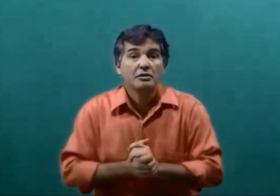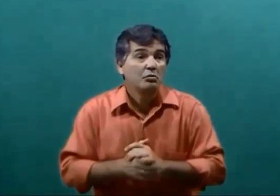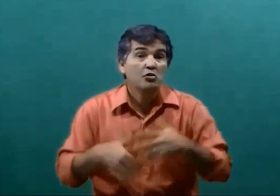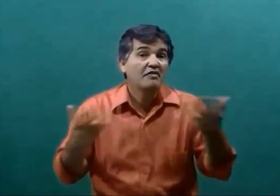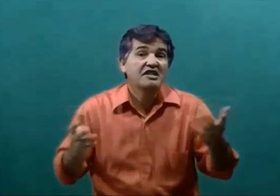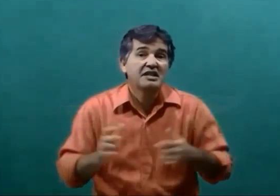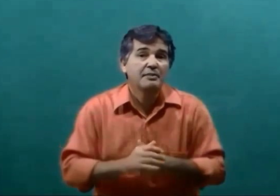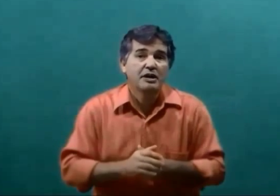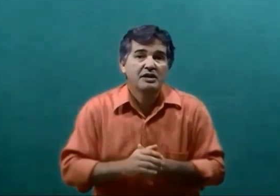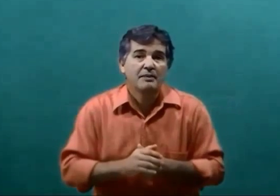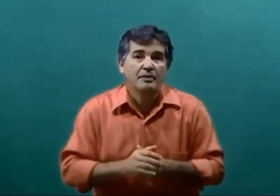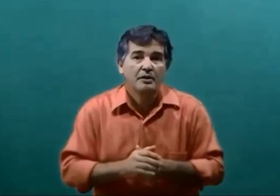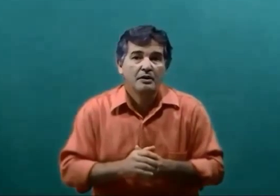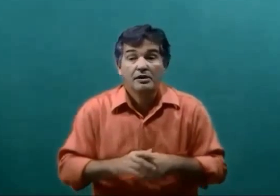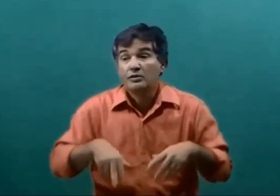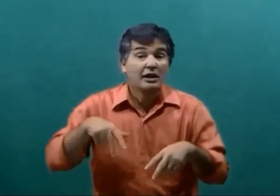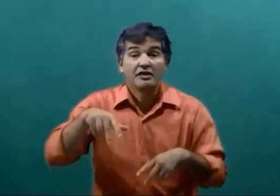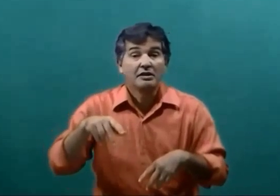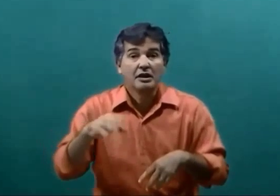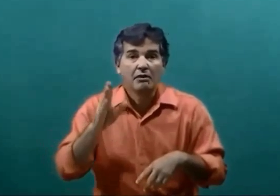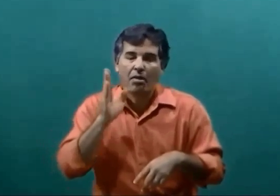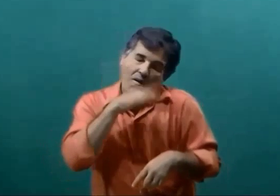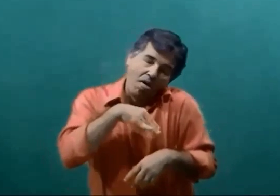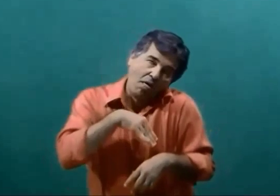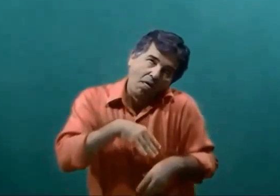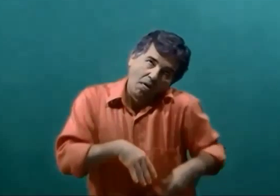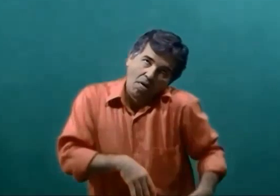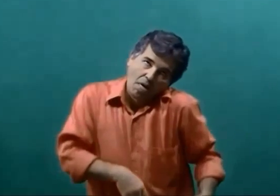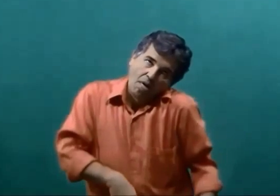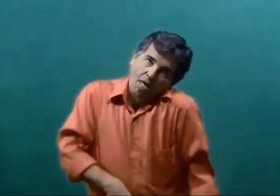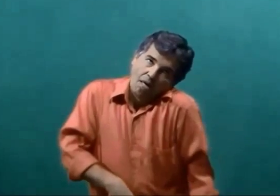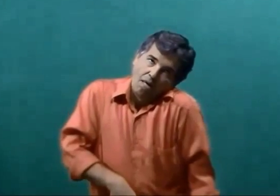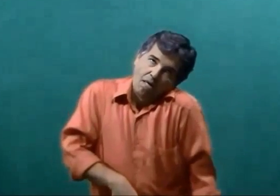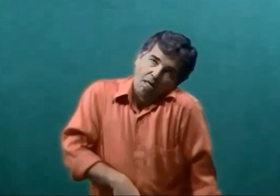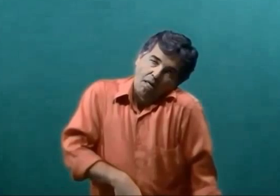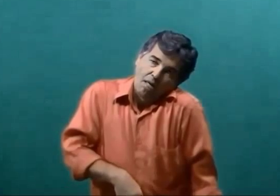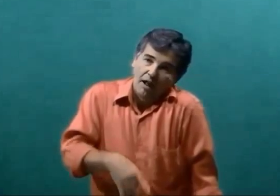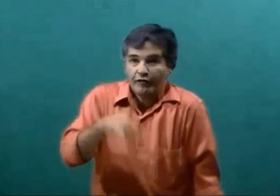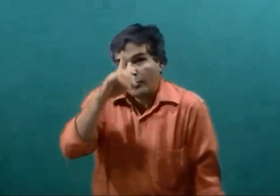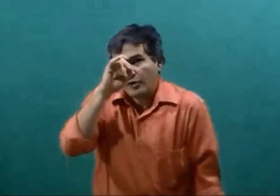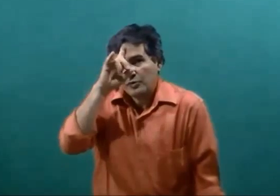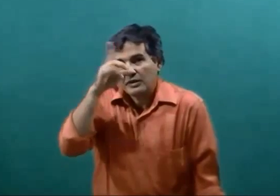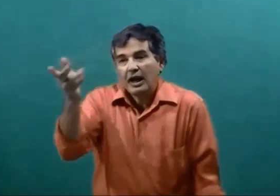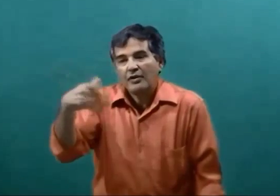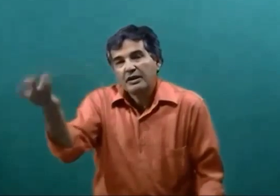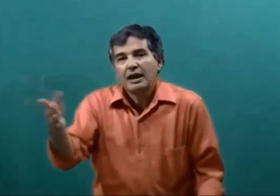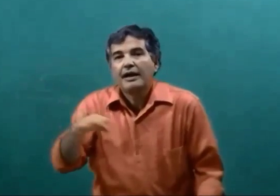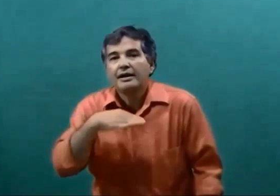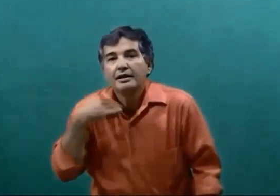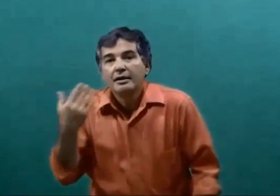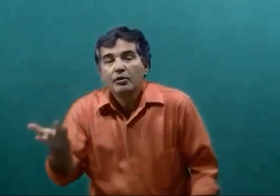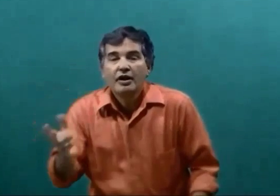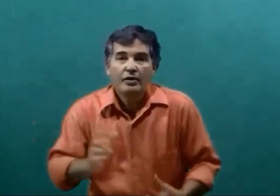por um AVC, por exemplo, então estava andando, aí foi para o hospital e de lá ele